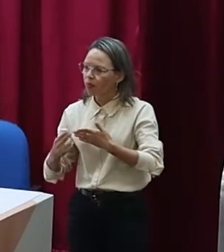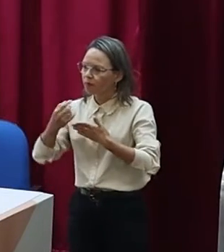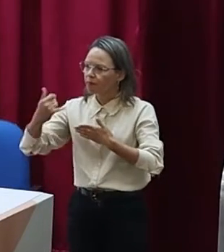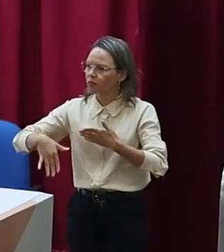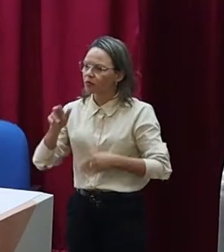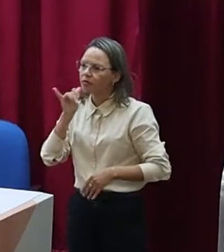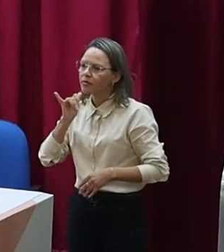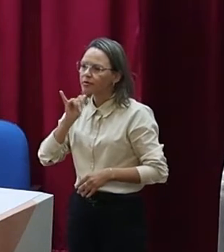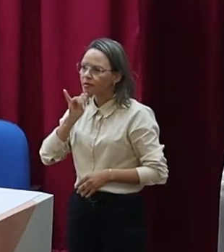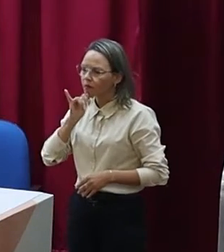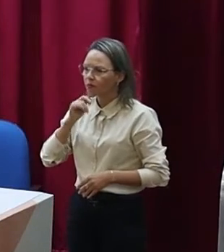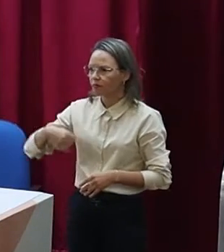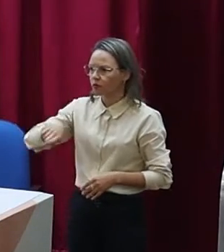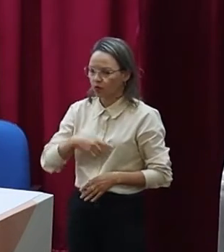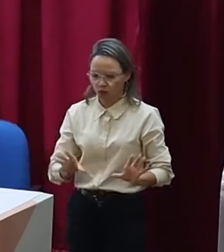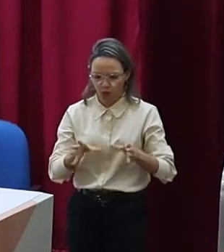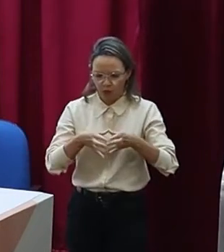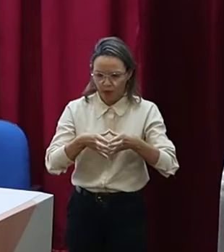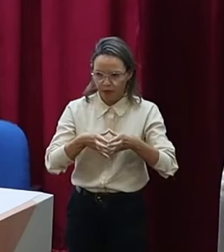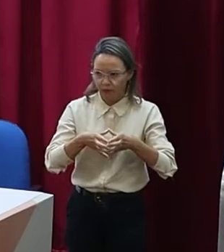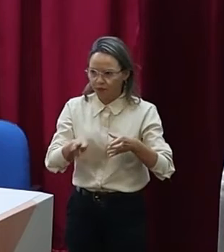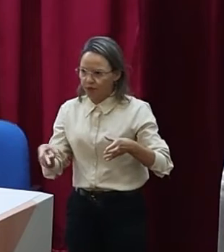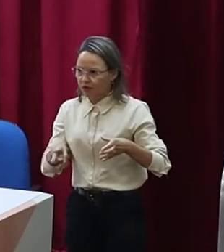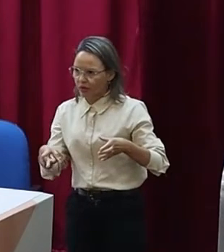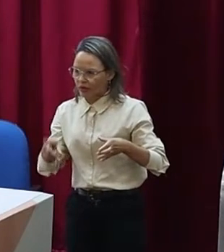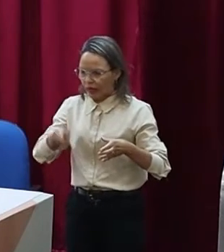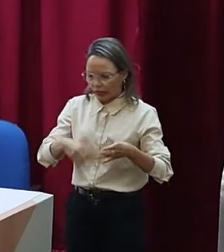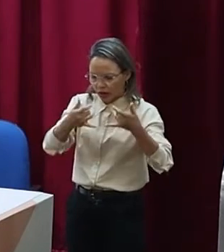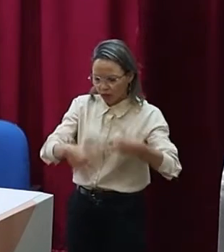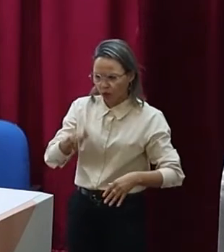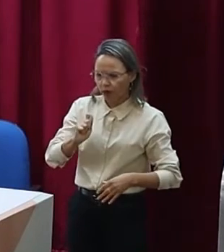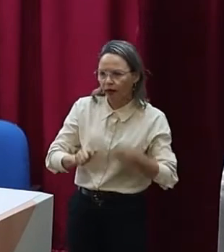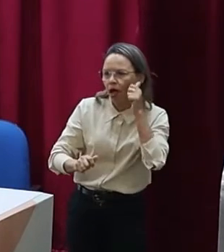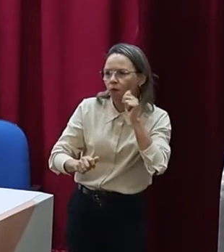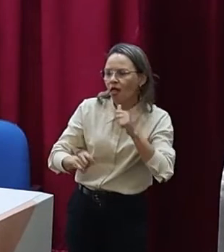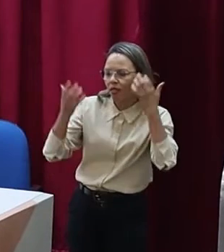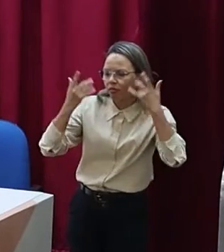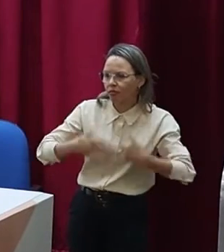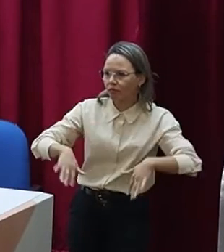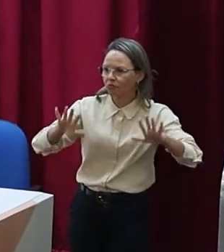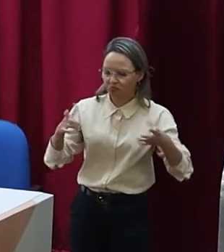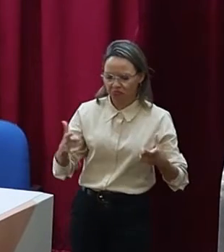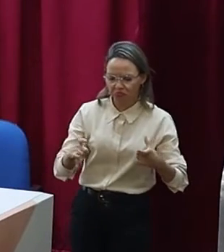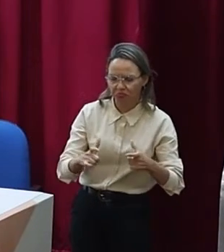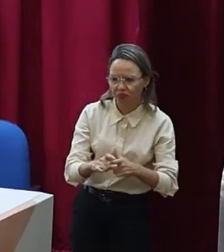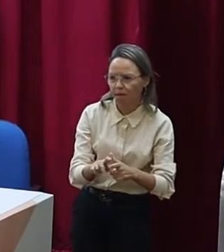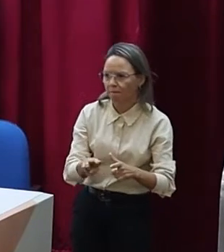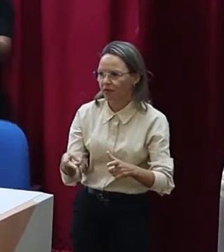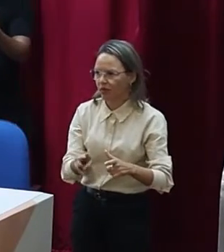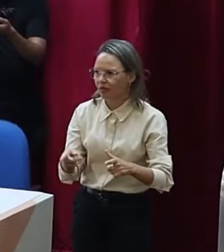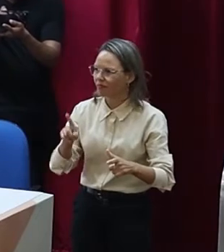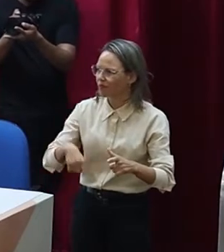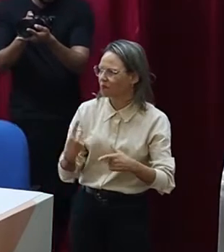alguns exemplos para a gente de minorias bivalentes. Ela fala que as mulheres são naturalmente uma minoria bivalente,